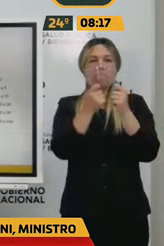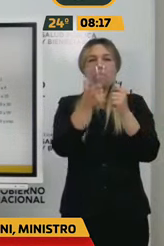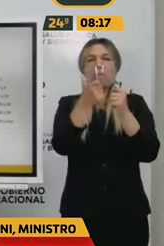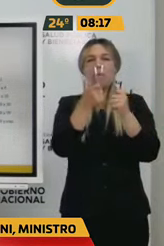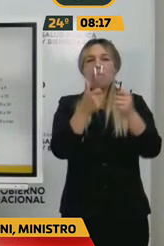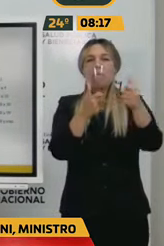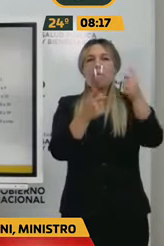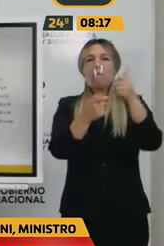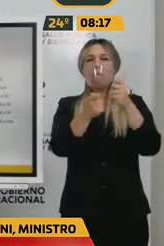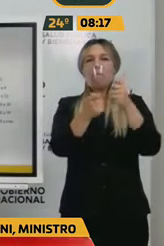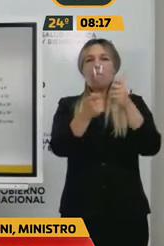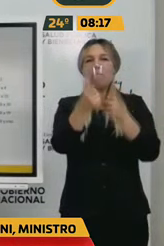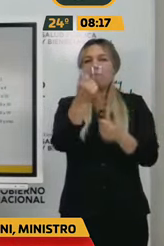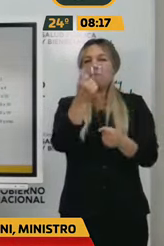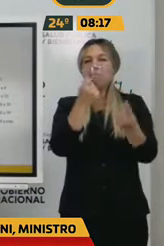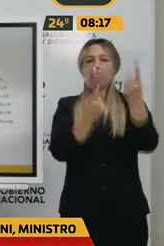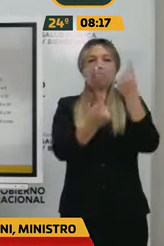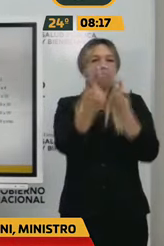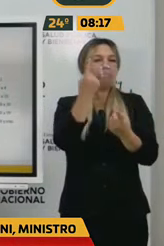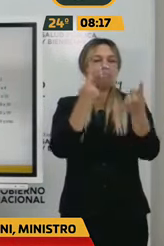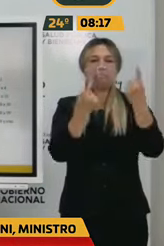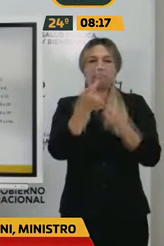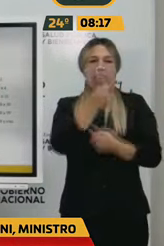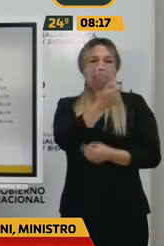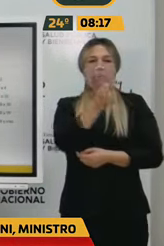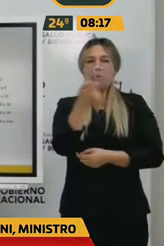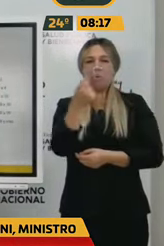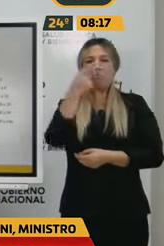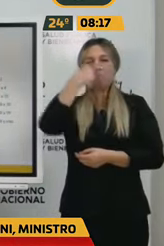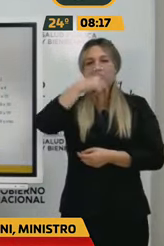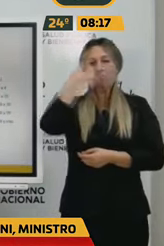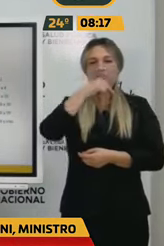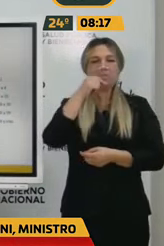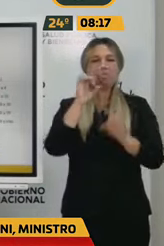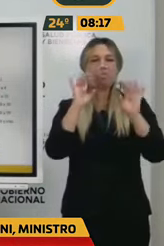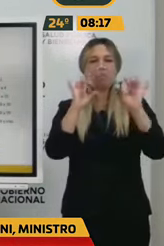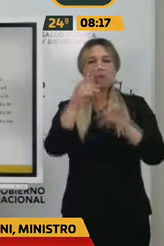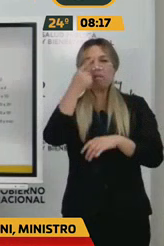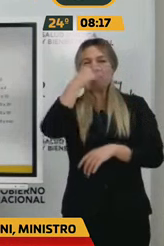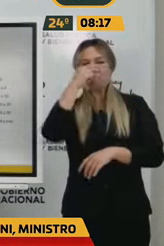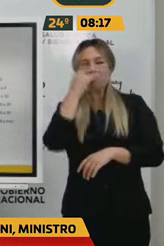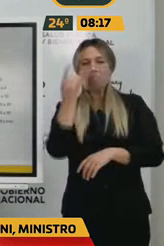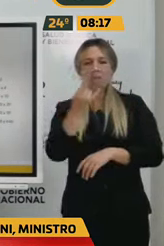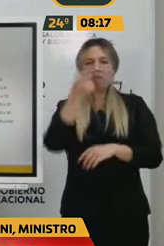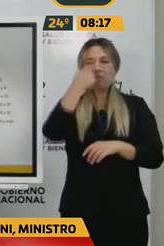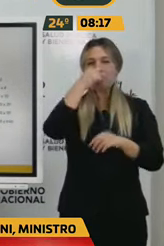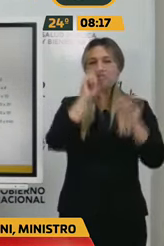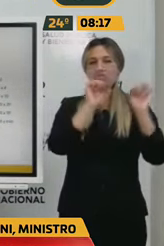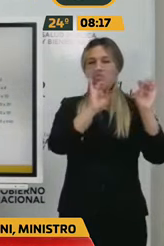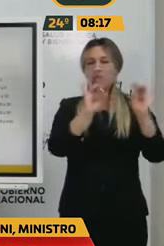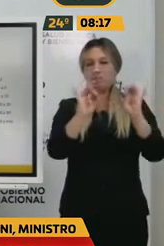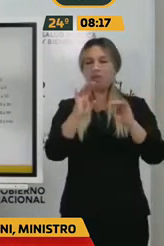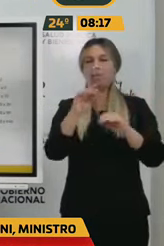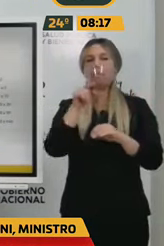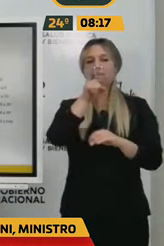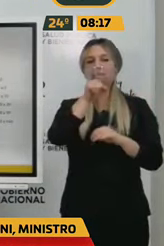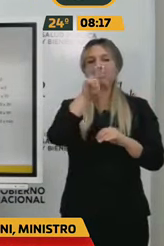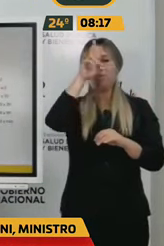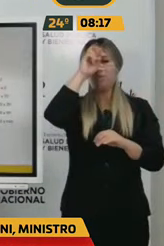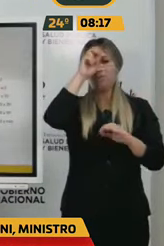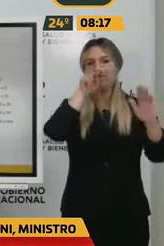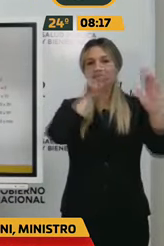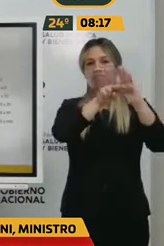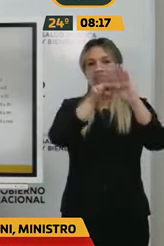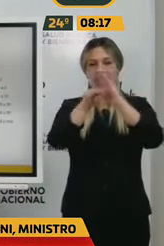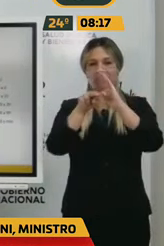inexistente, y que casi todos los cuadros respiratorios virales han sido ocupados por